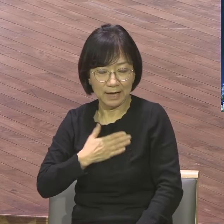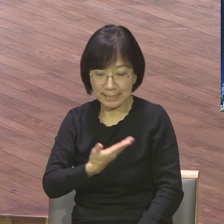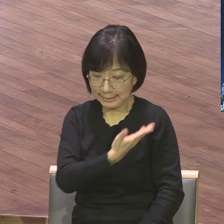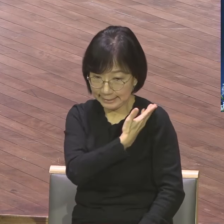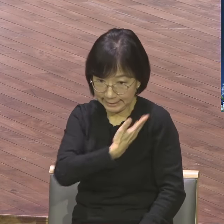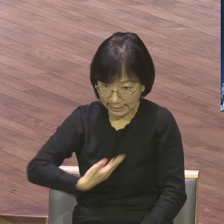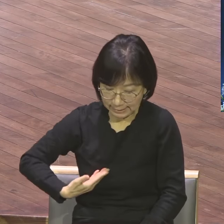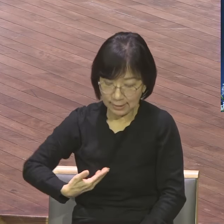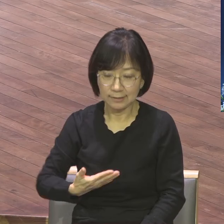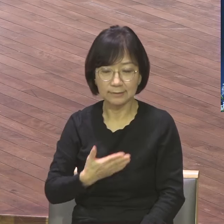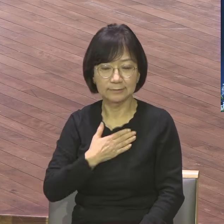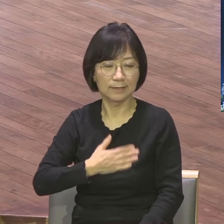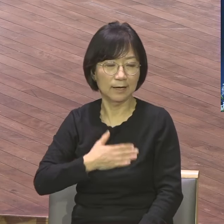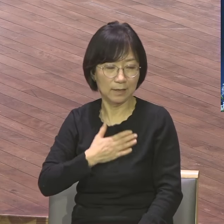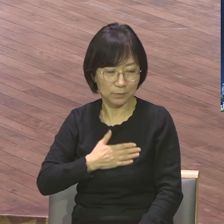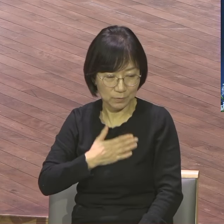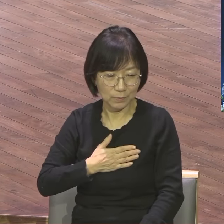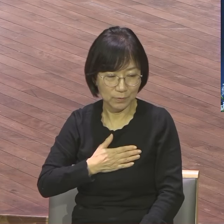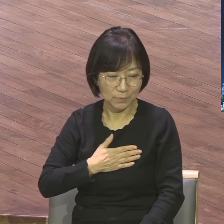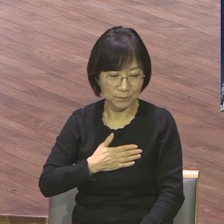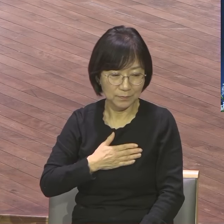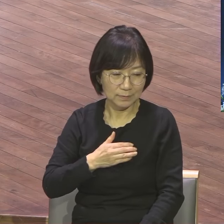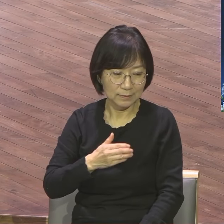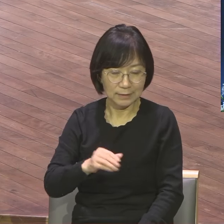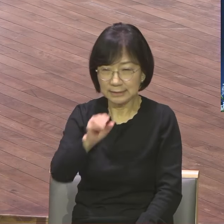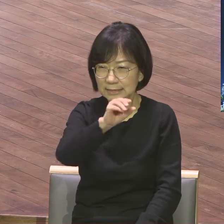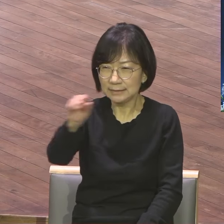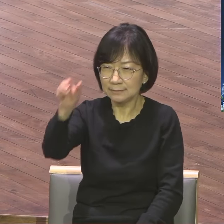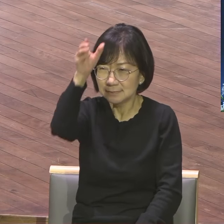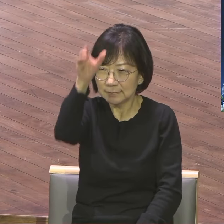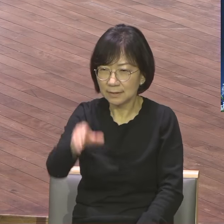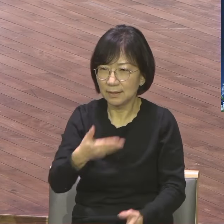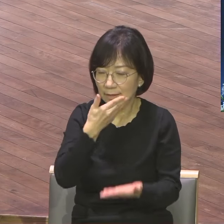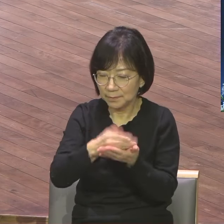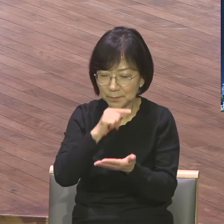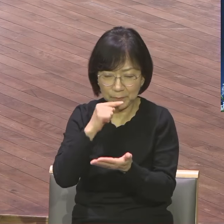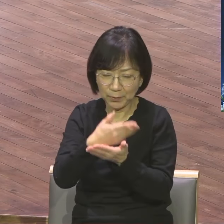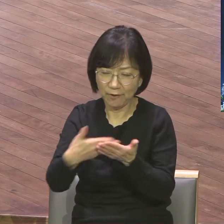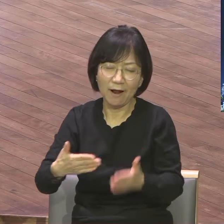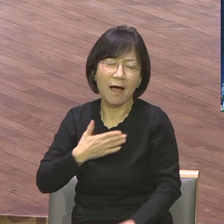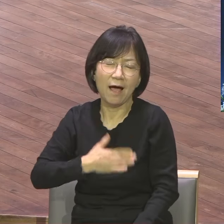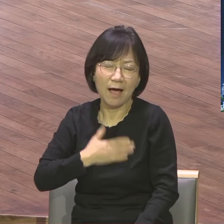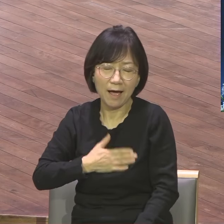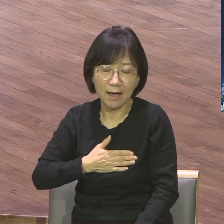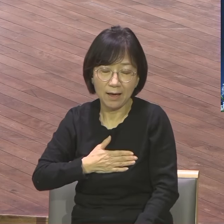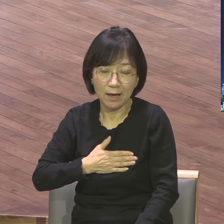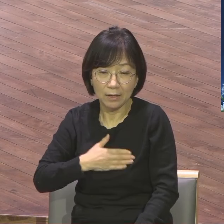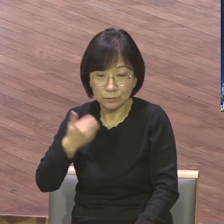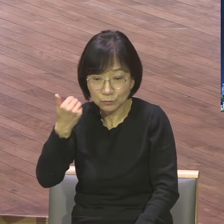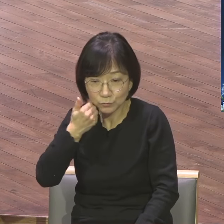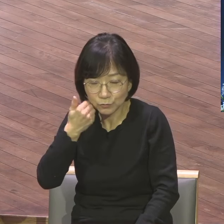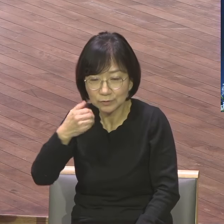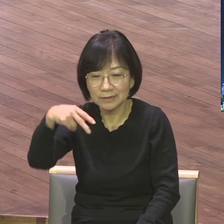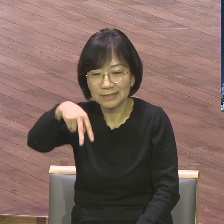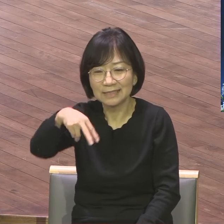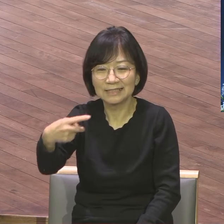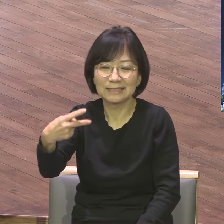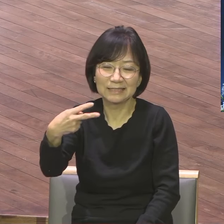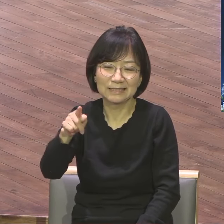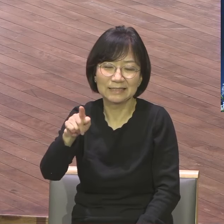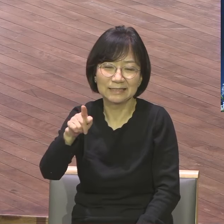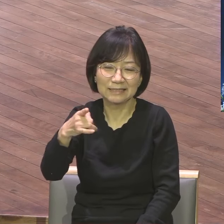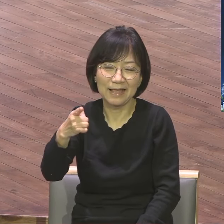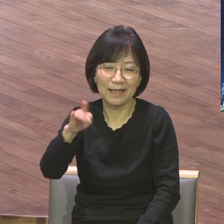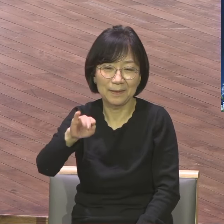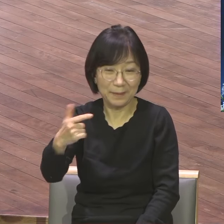알고 그 십자가의 보혈을 아는 가장 믿음이 좋은 스데반 집사를